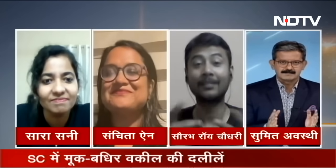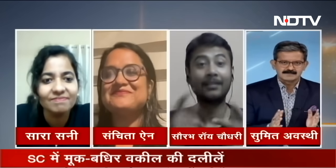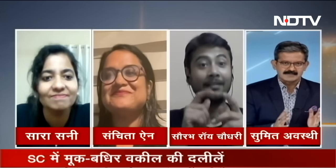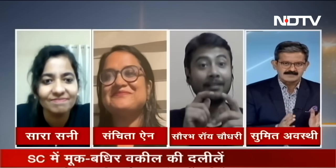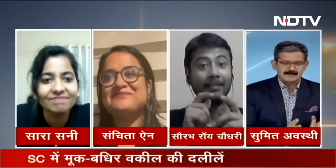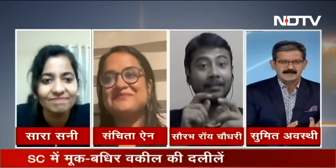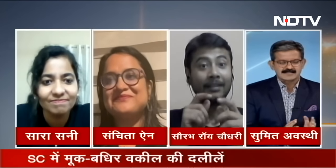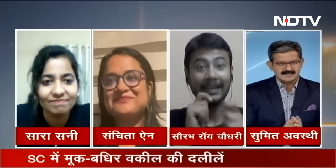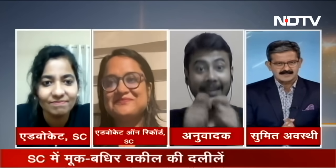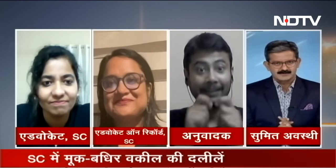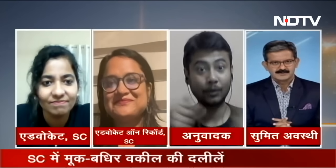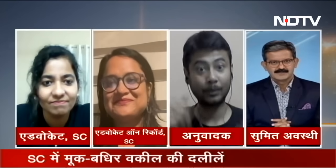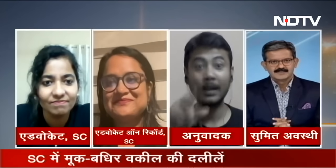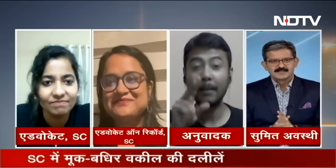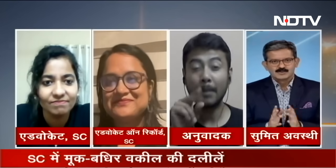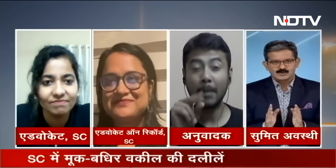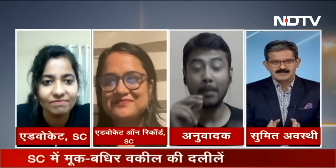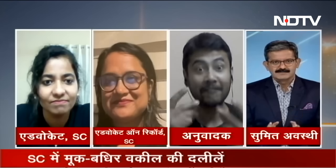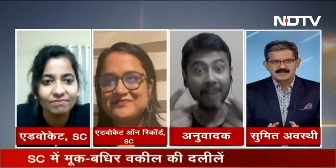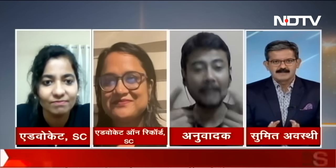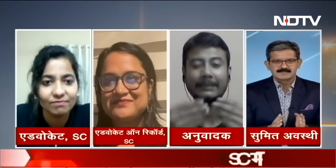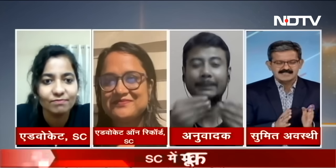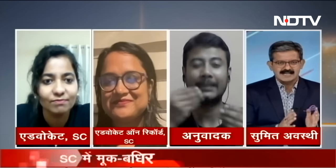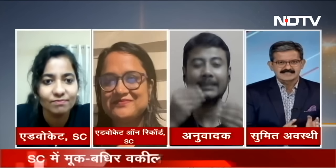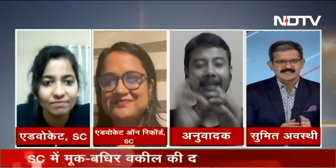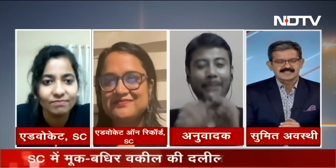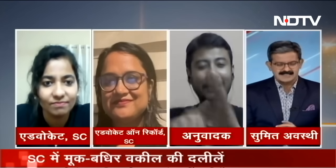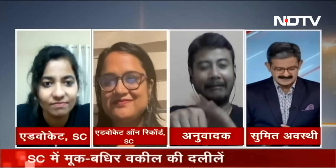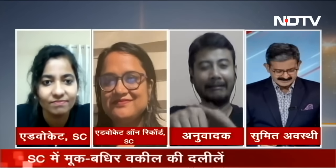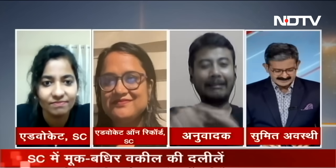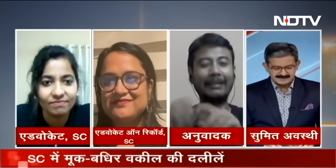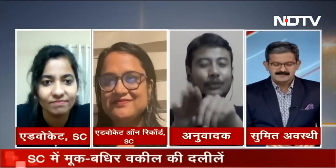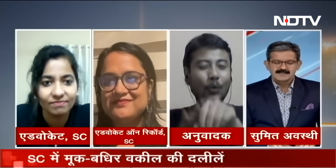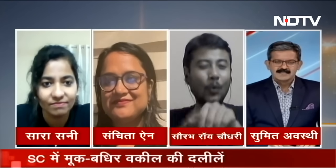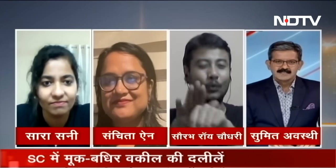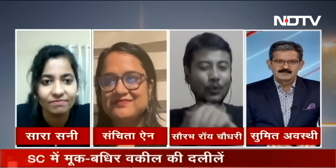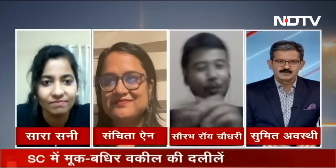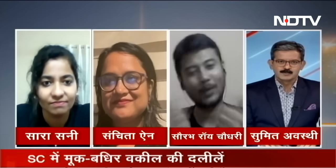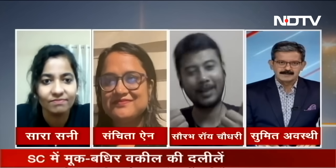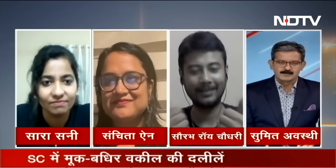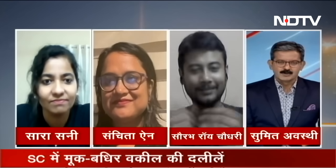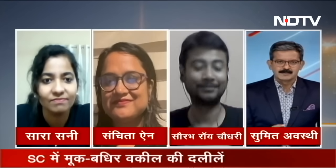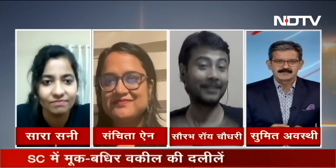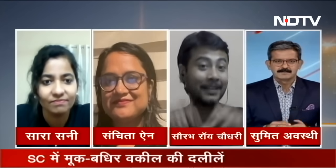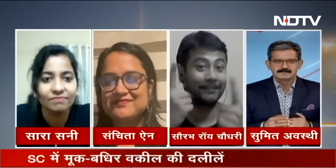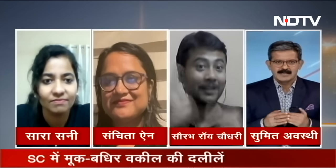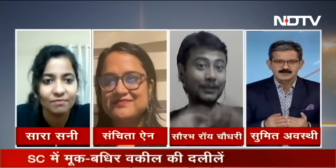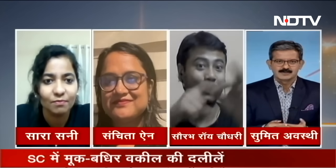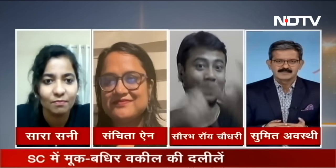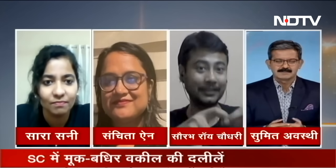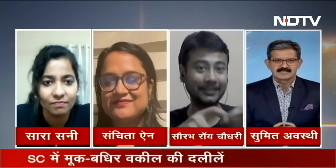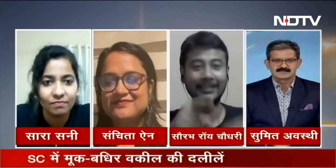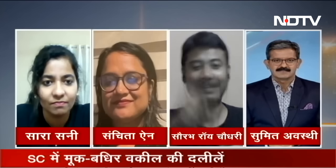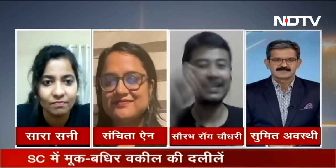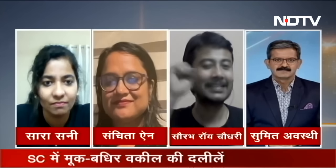आप समझा पाएं सरा को। सौरभ, हम सरा से ये जानना चाहते हैं, वो सुप्रीम कोर्ट में जब पेश